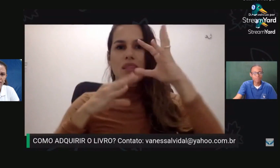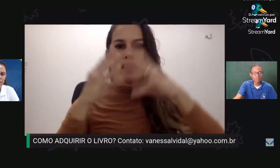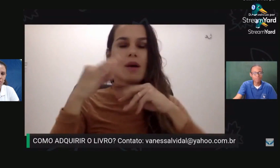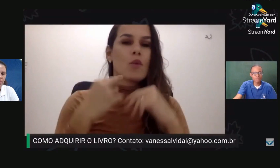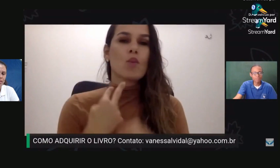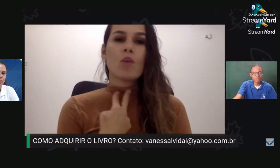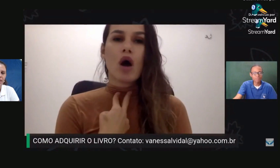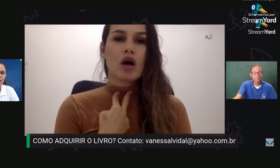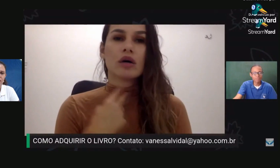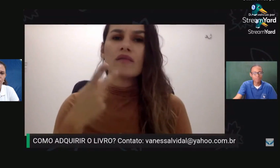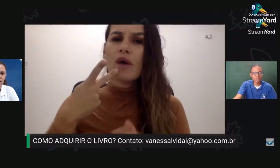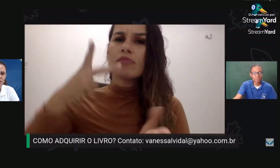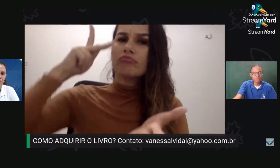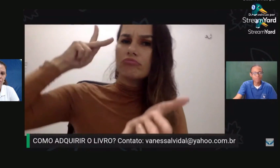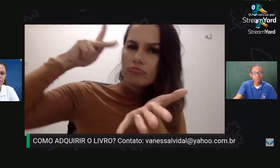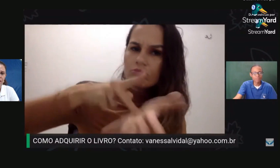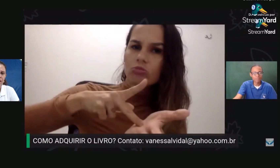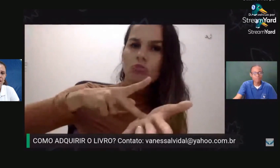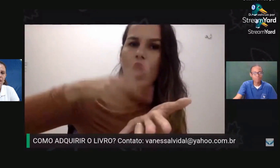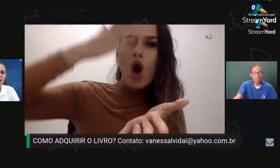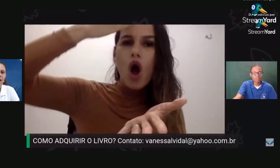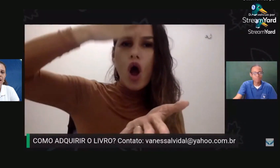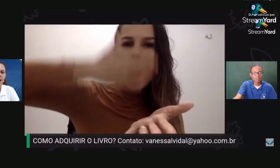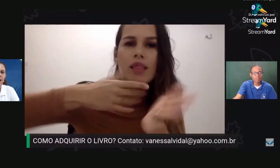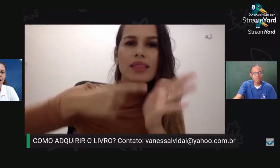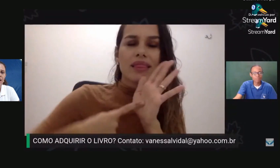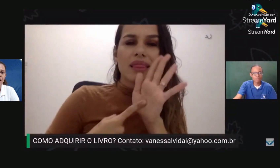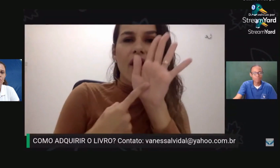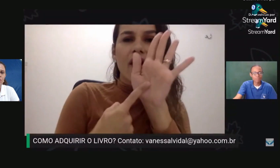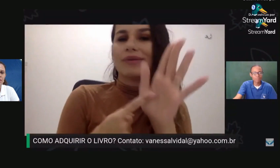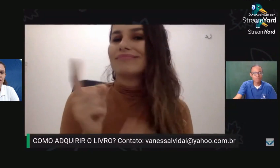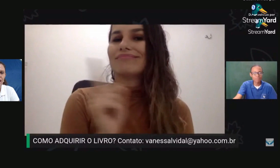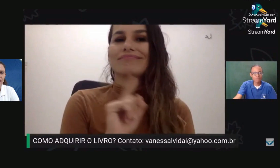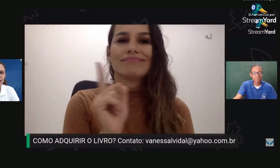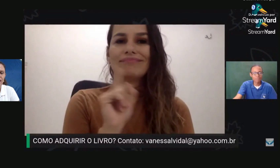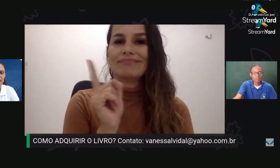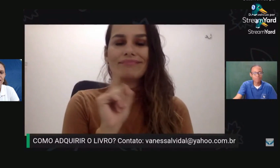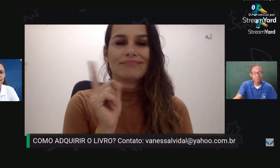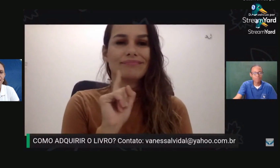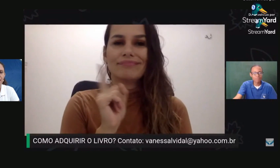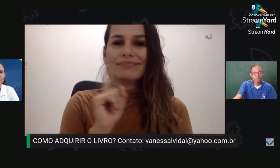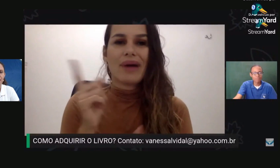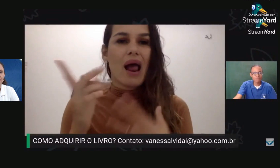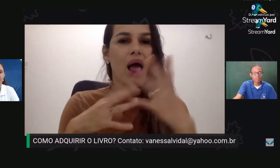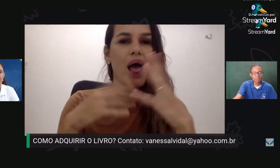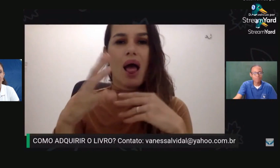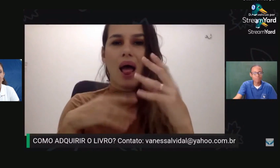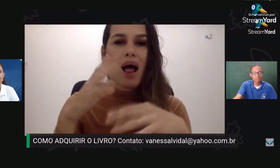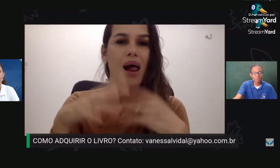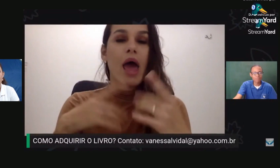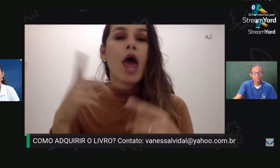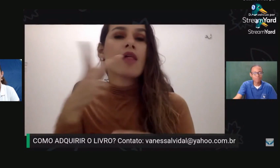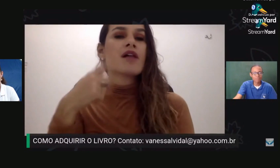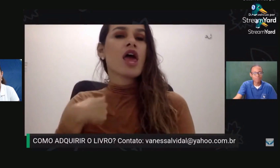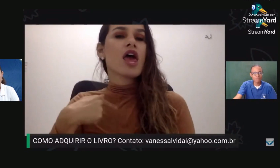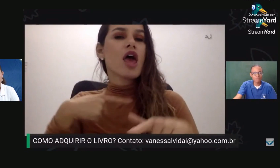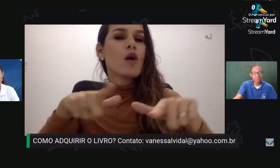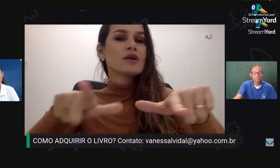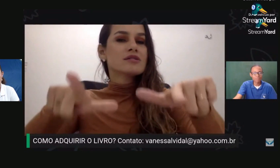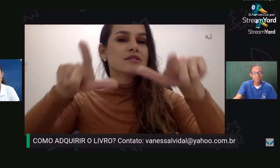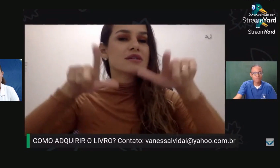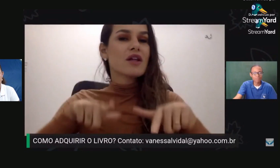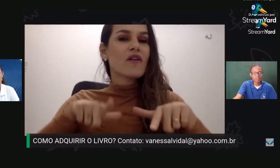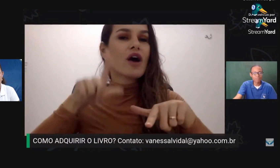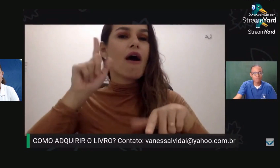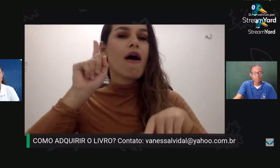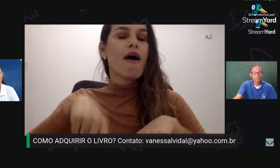alguma daquele momento, daquela situação. Eu mostrei, né? que não era legal